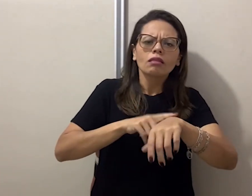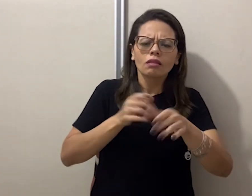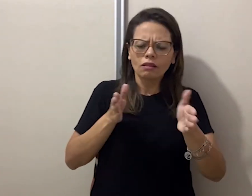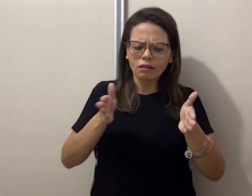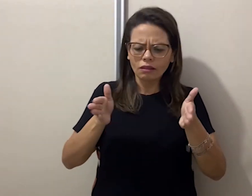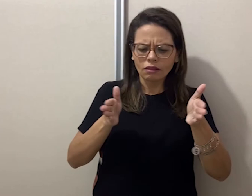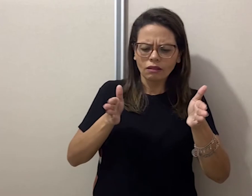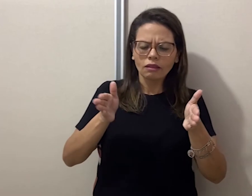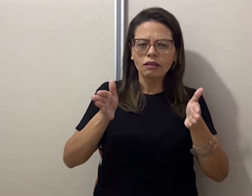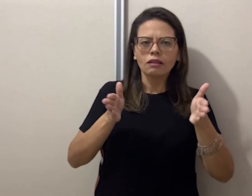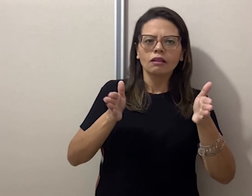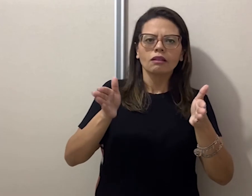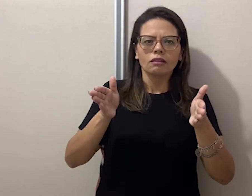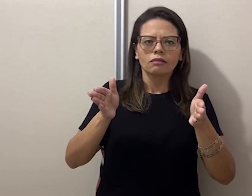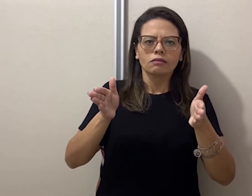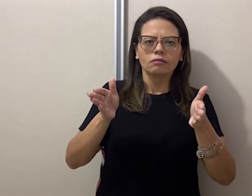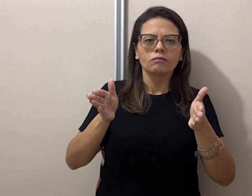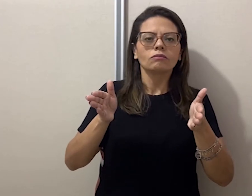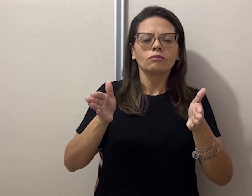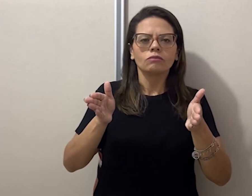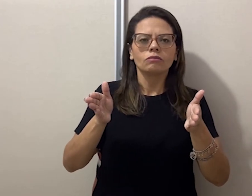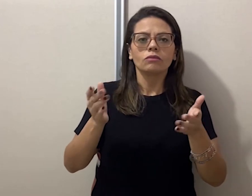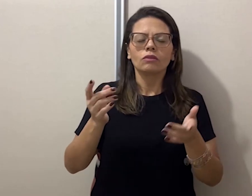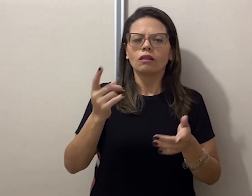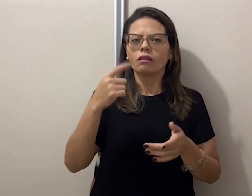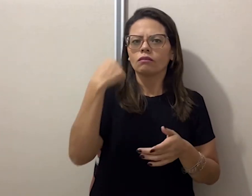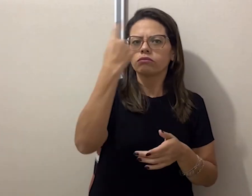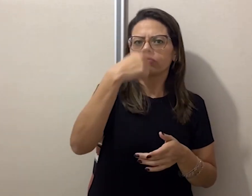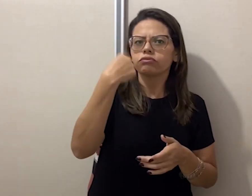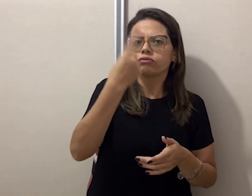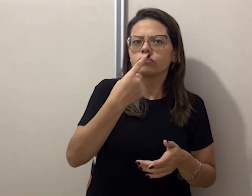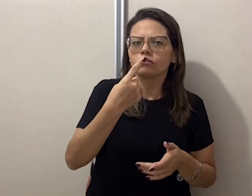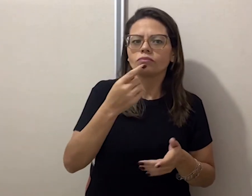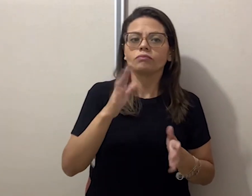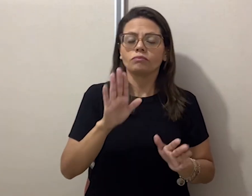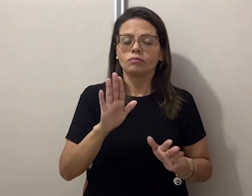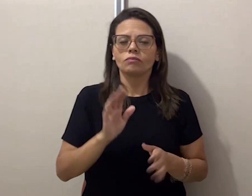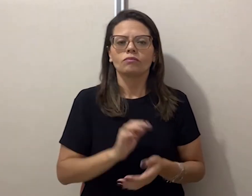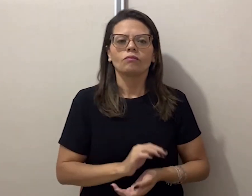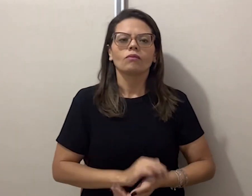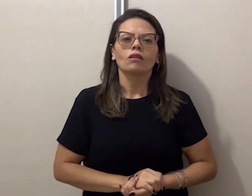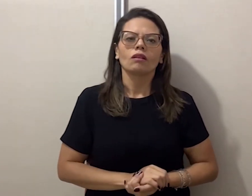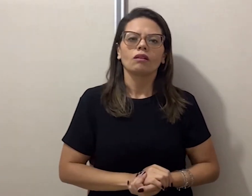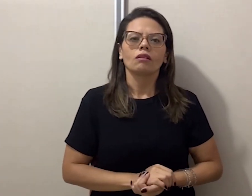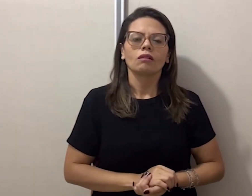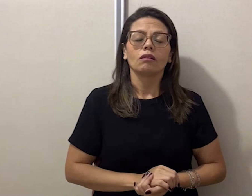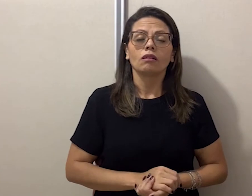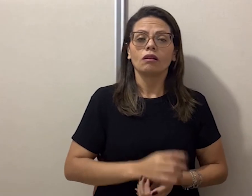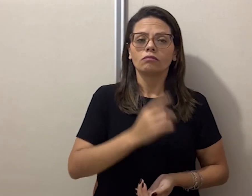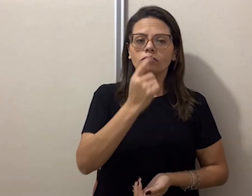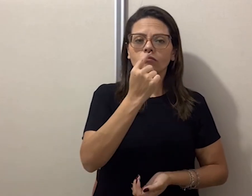Então, ora, esse período de tempo, um período de tempo. Quanto tempo?